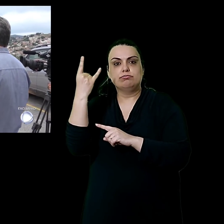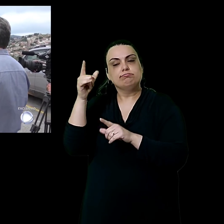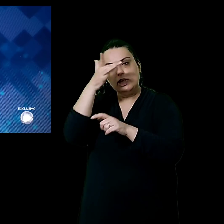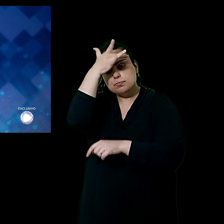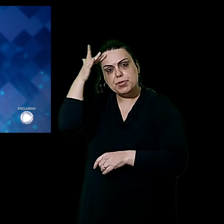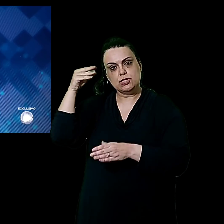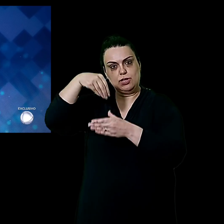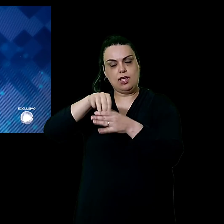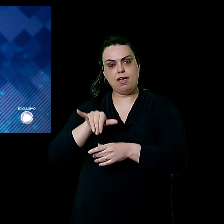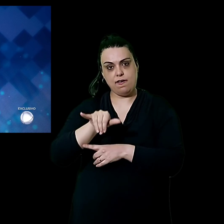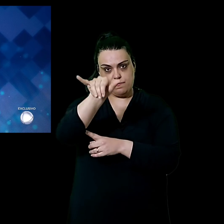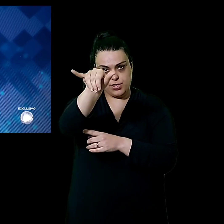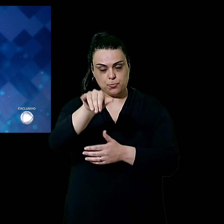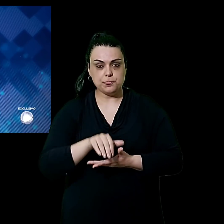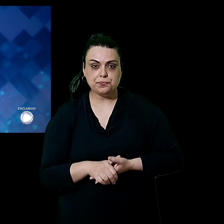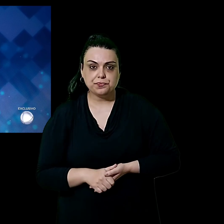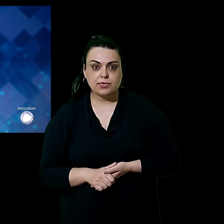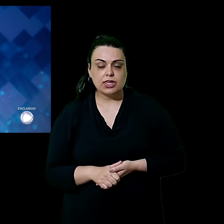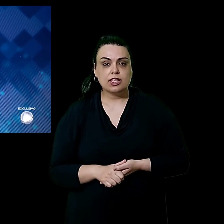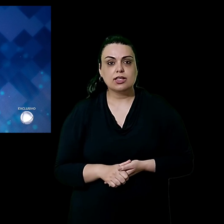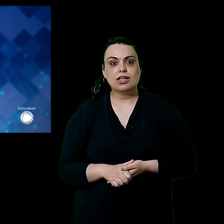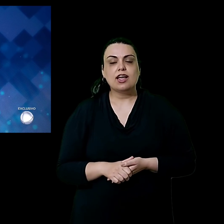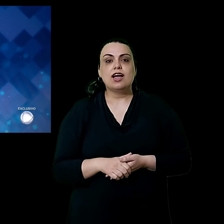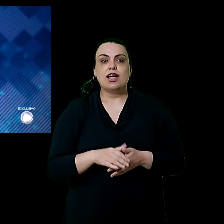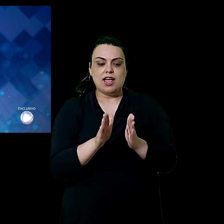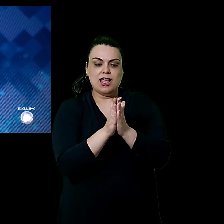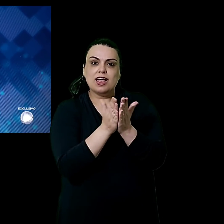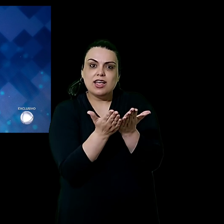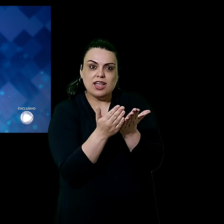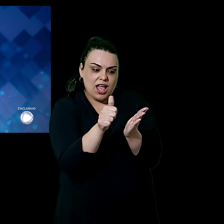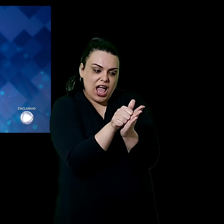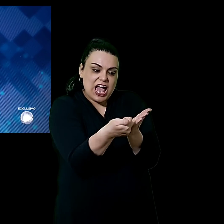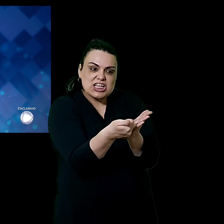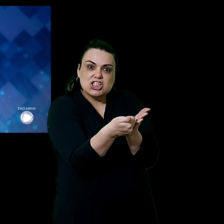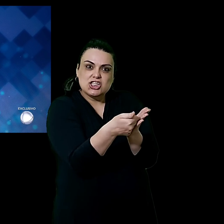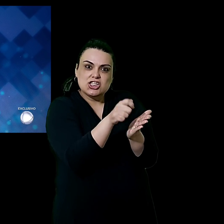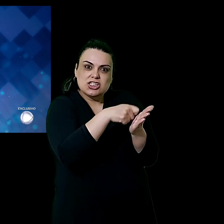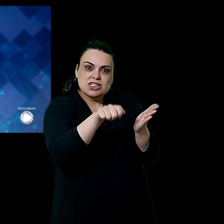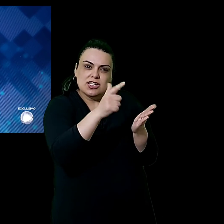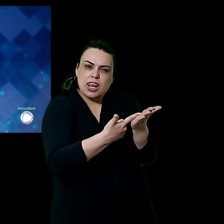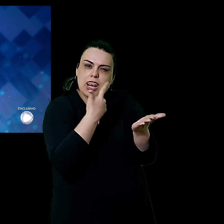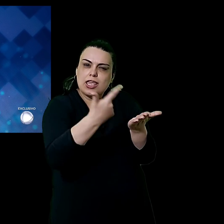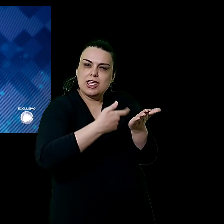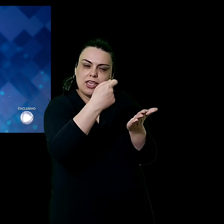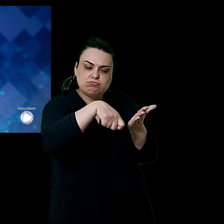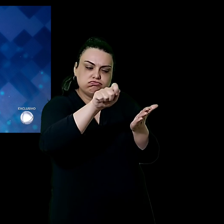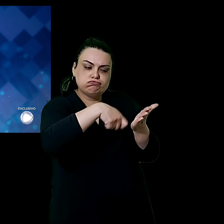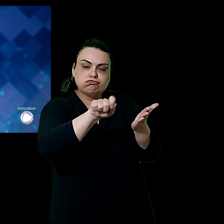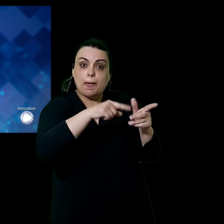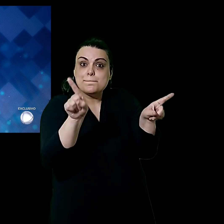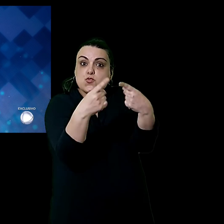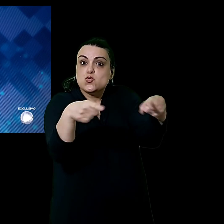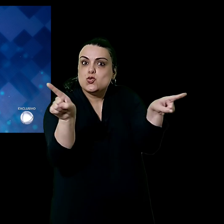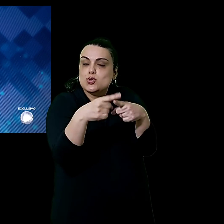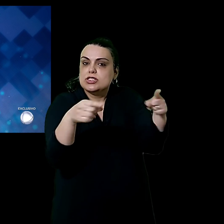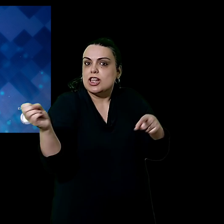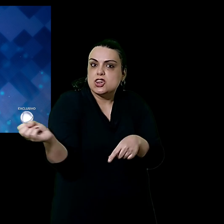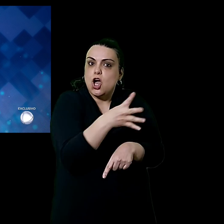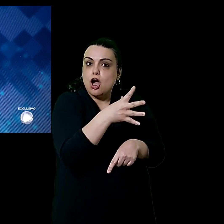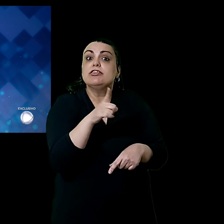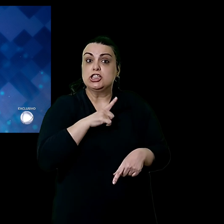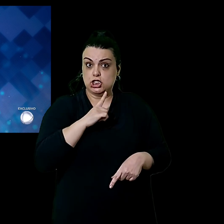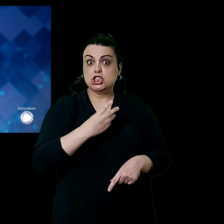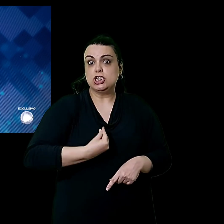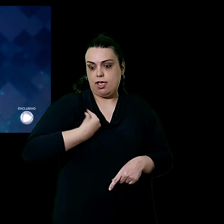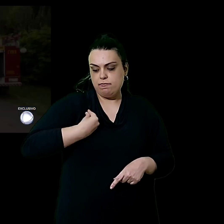avião. Segundo o tenente, o diário com canções inéditas de Marília Mendonça estava na mala